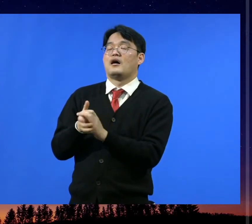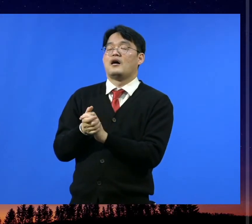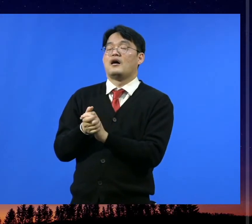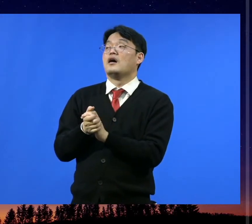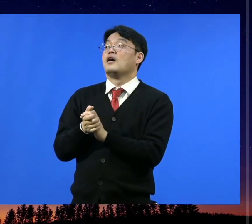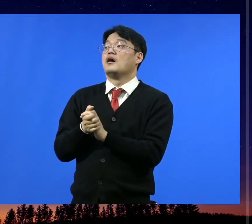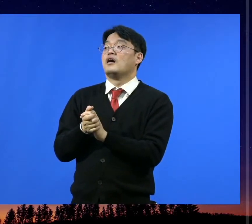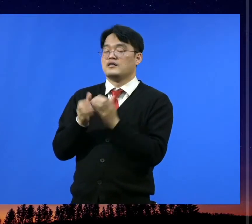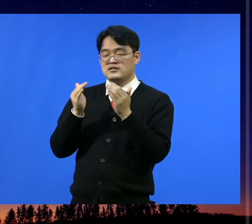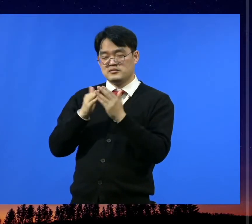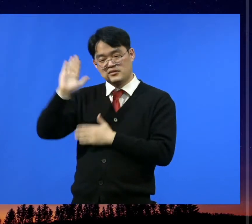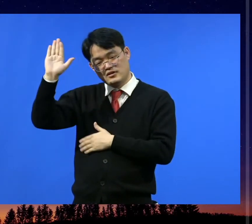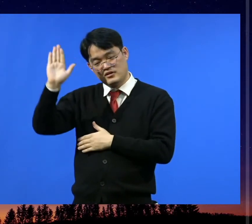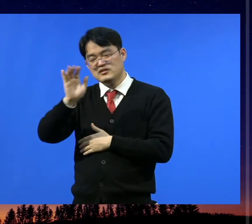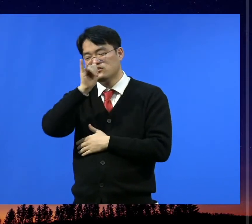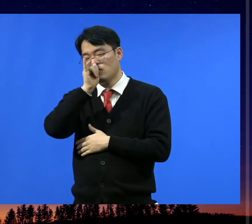예.